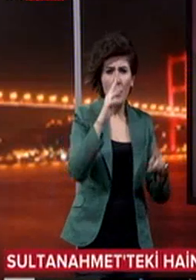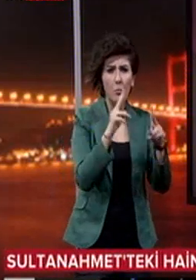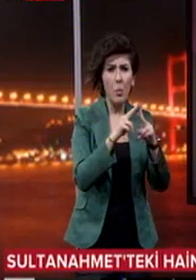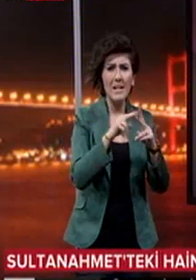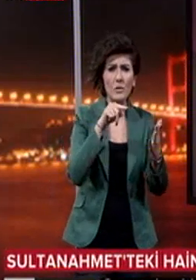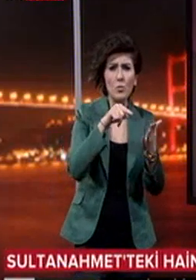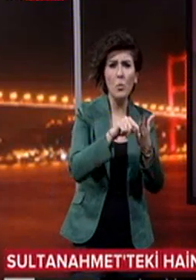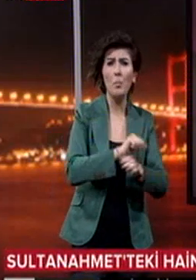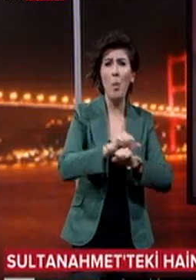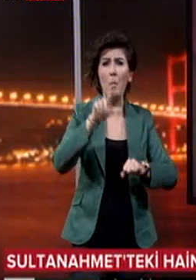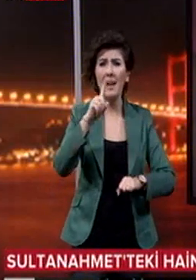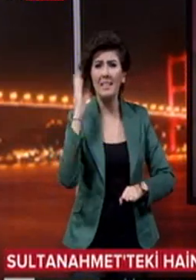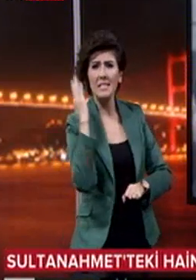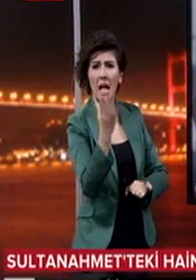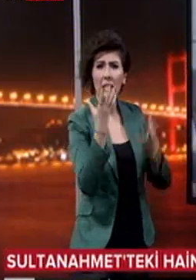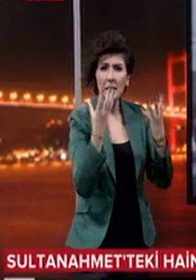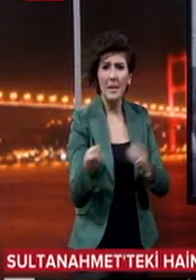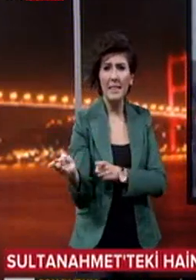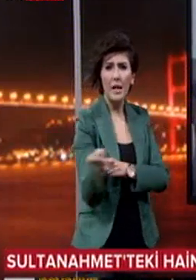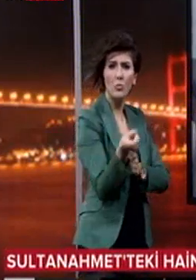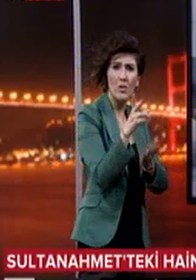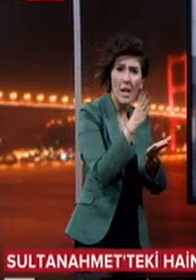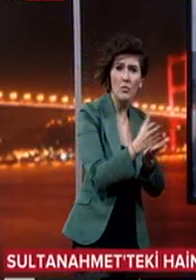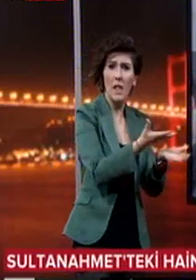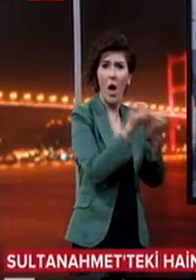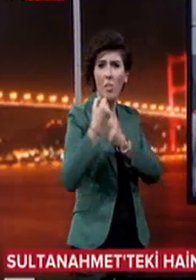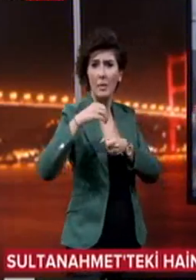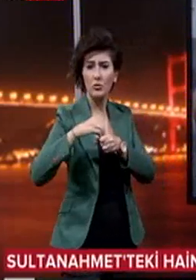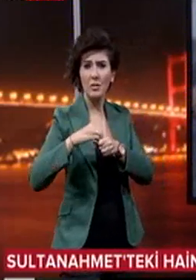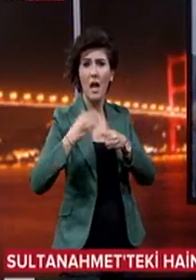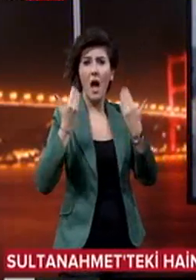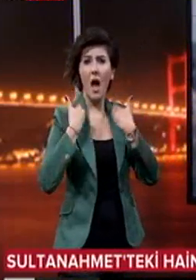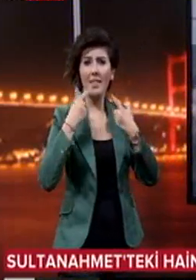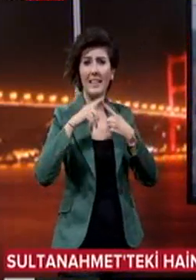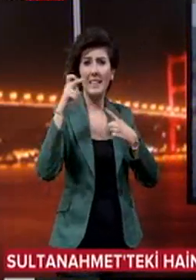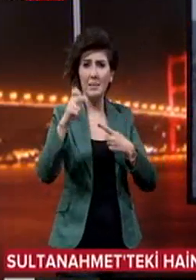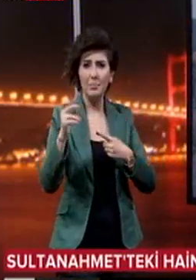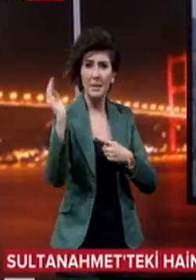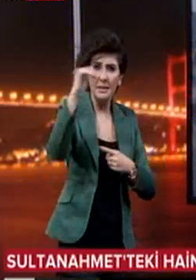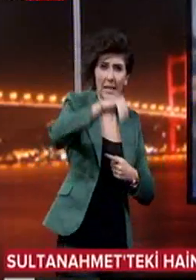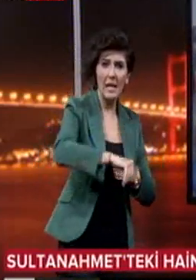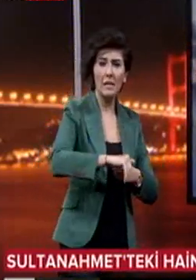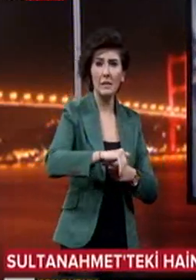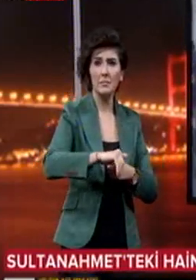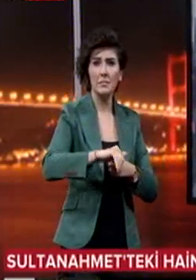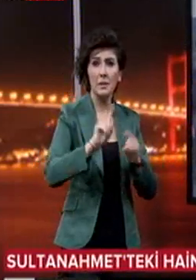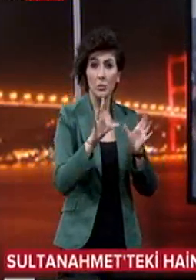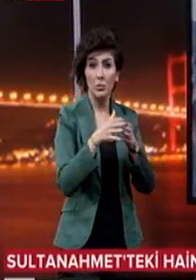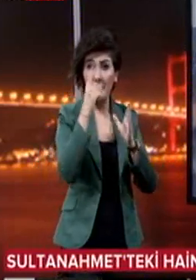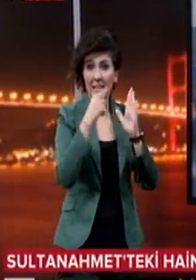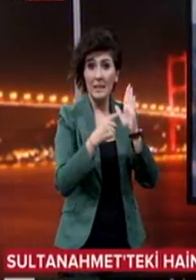İstanbul'da polis noktasına bombalı saldırıda bulunan teröristin cenazesini almak için adli tıp kurumuna gelen grup kimlik